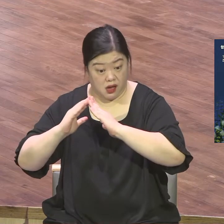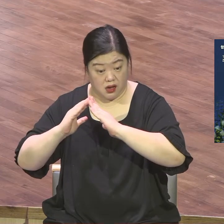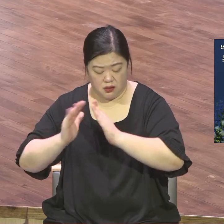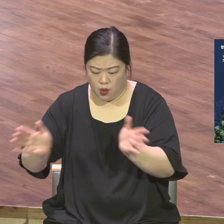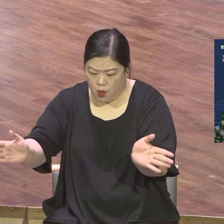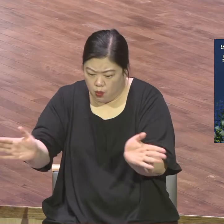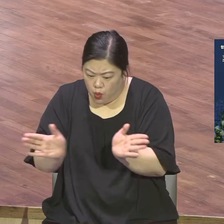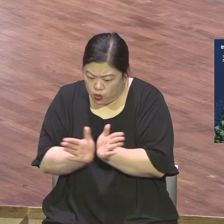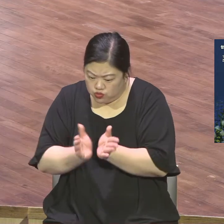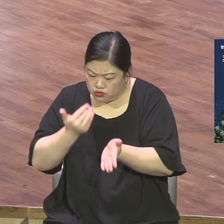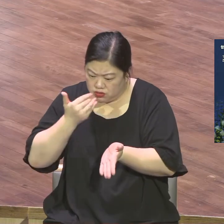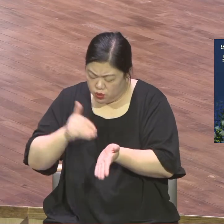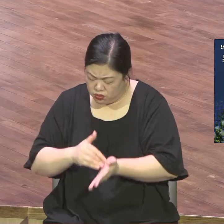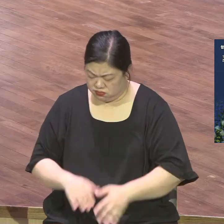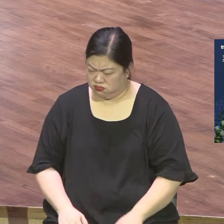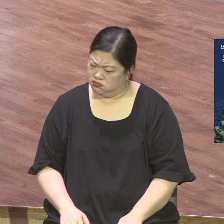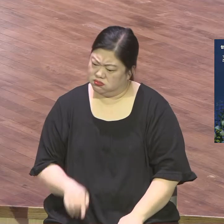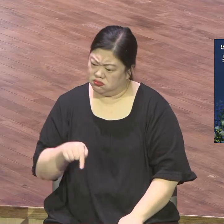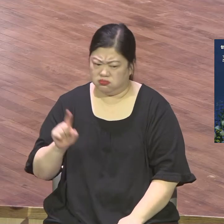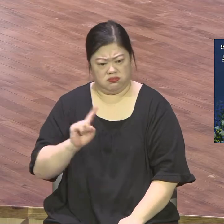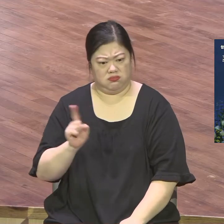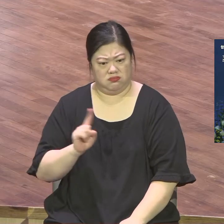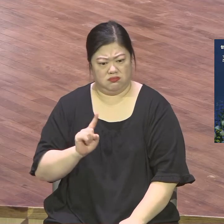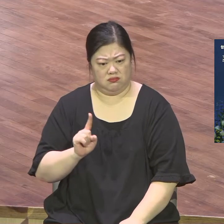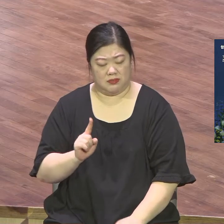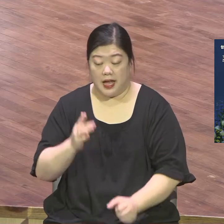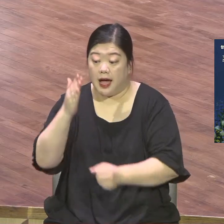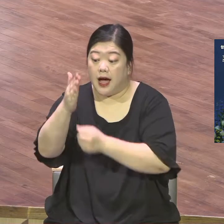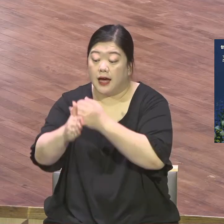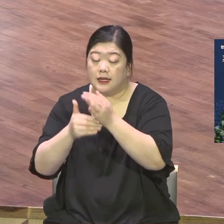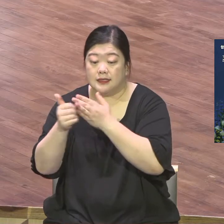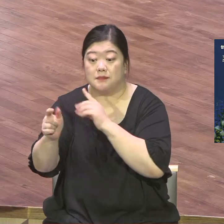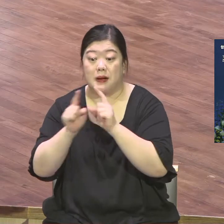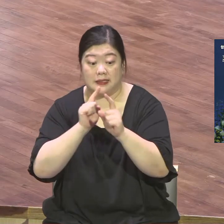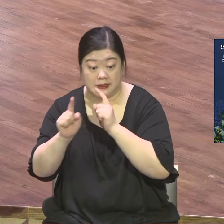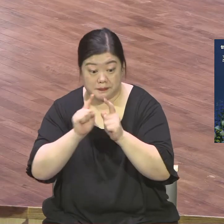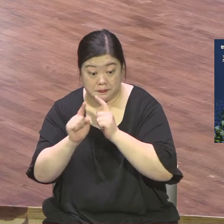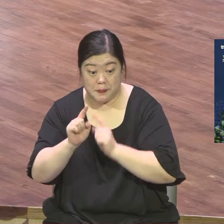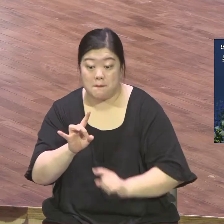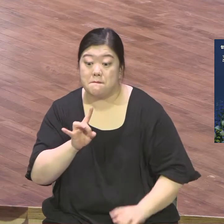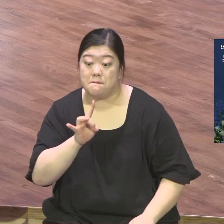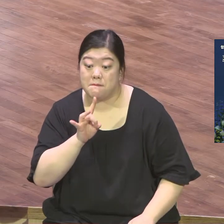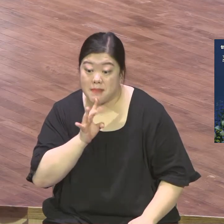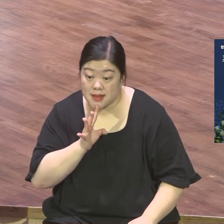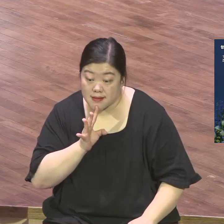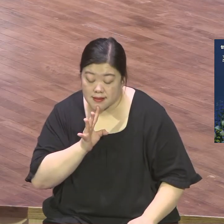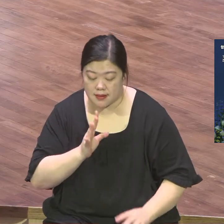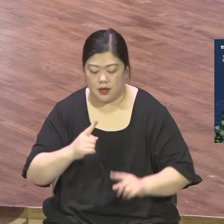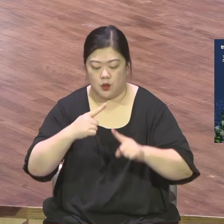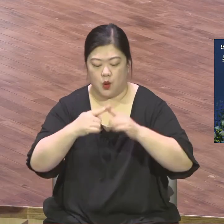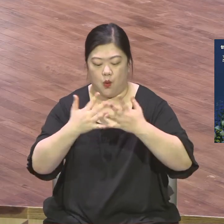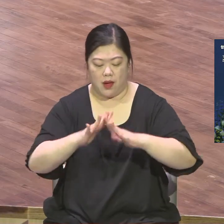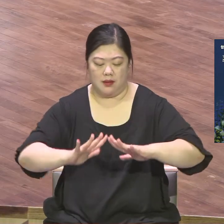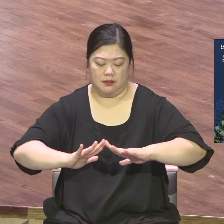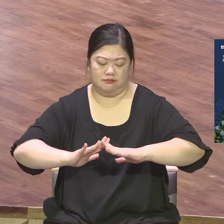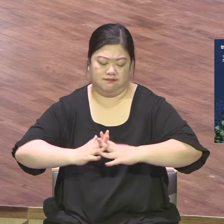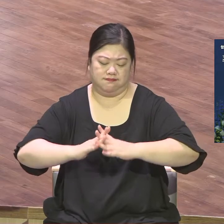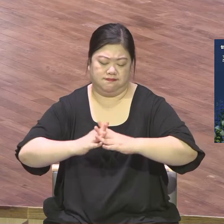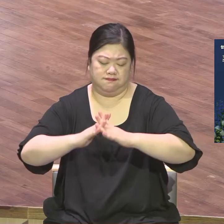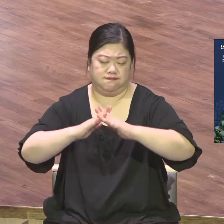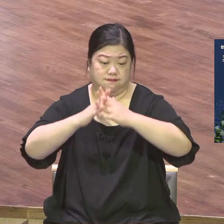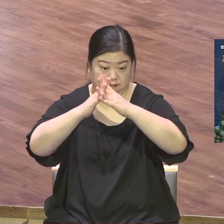것입니다. 하나님의 말씀만이 하나님의 성전된 우리